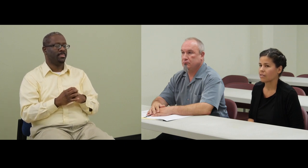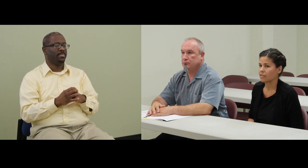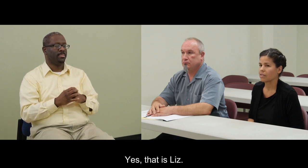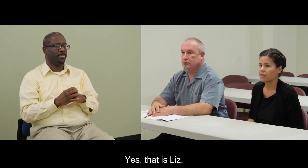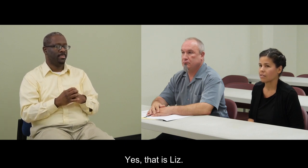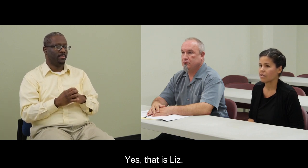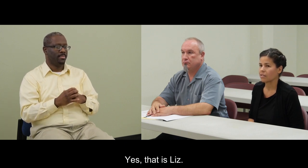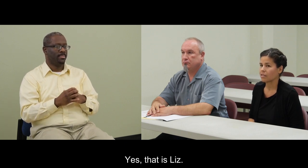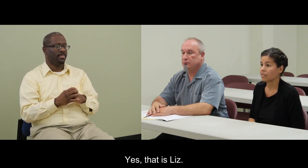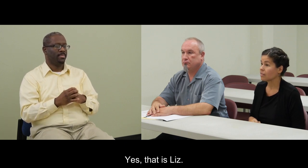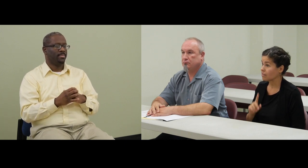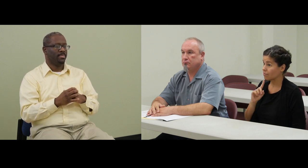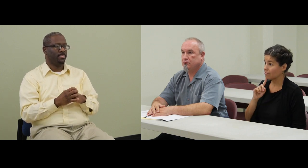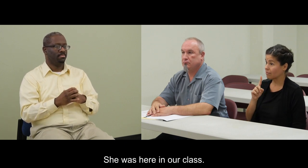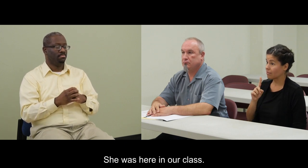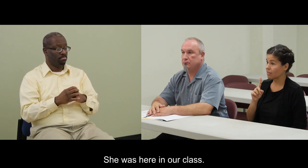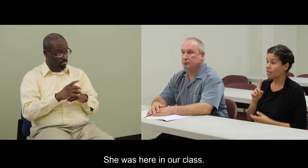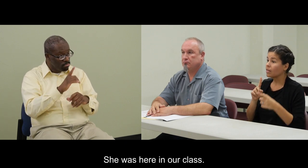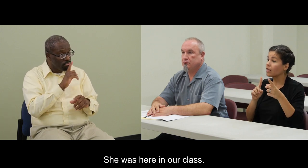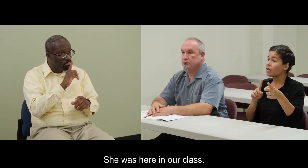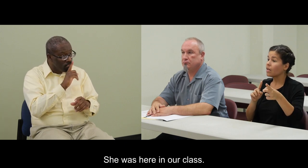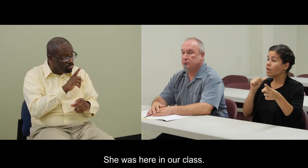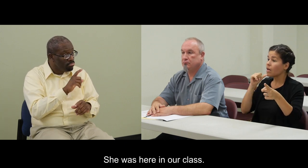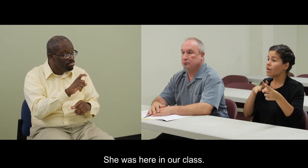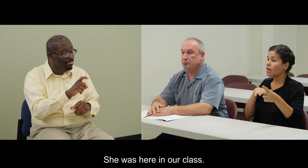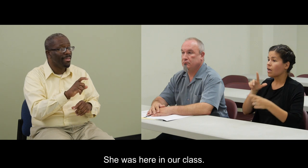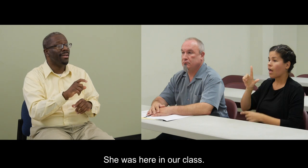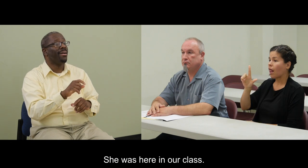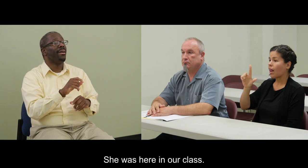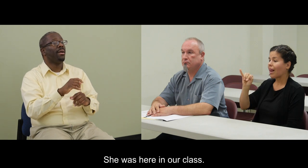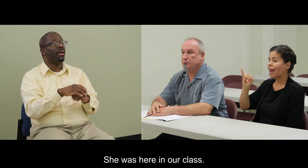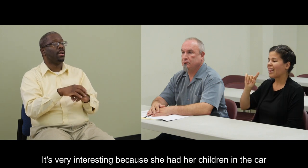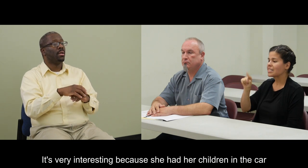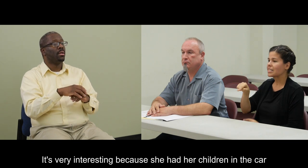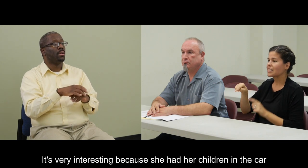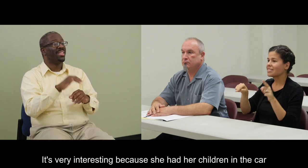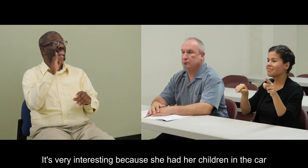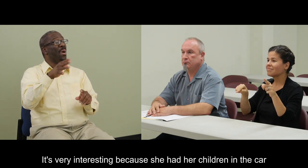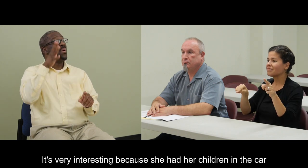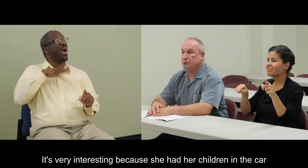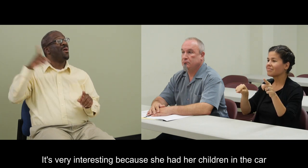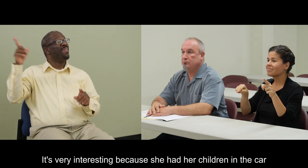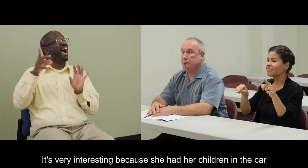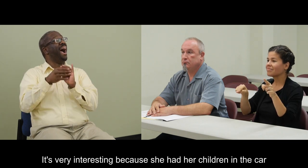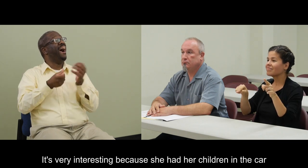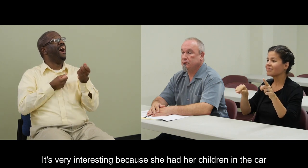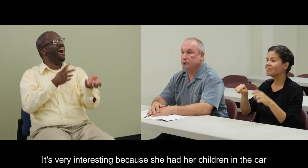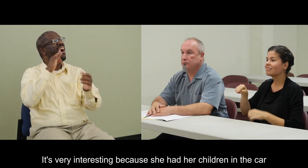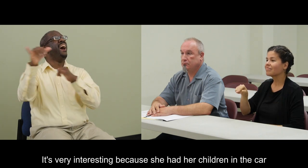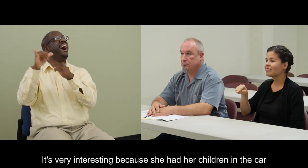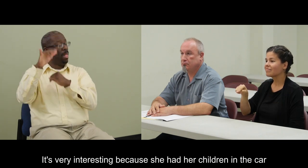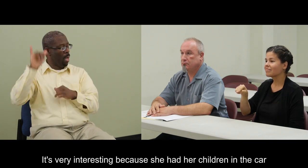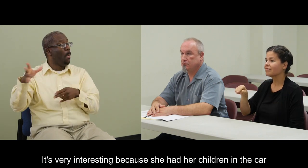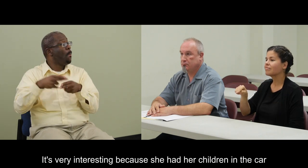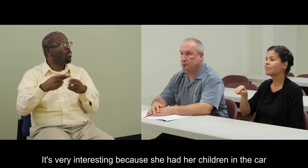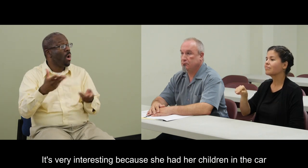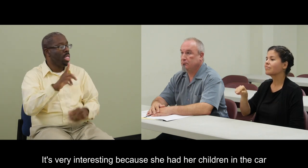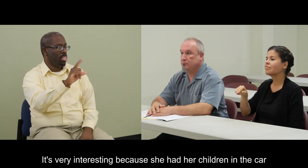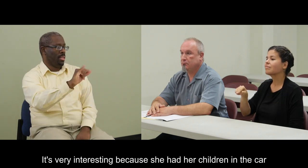Sí, esta es Liz. Estuvo aquí en nuestra clase. Muy interesante porque ella llevaba a sus